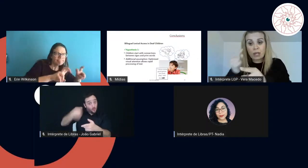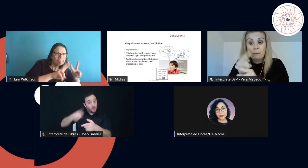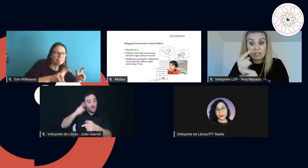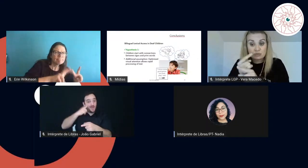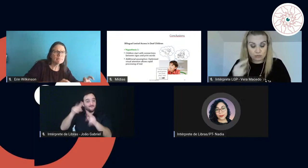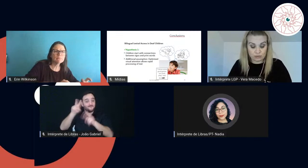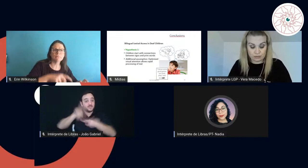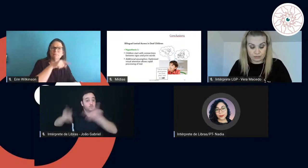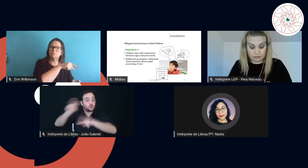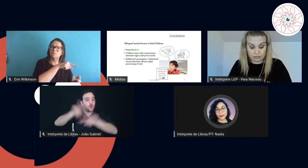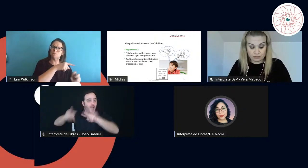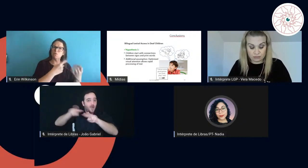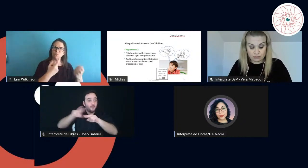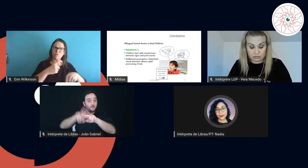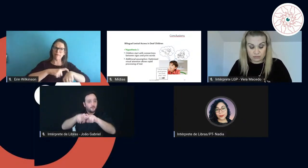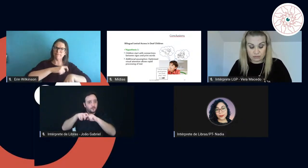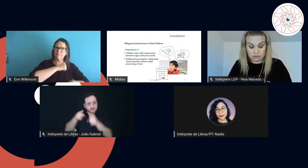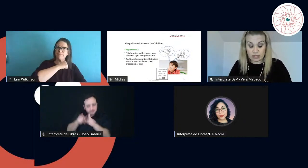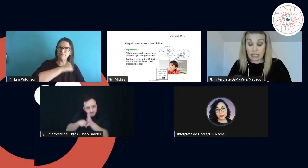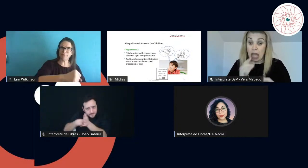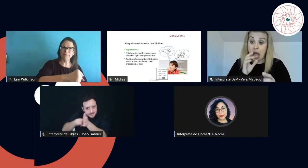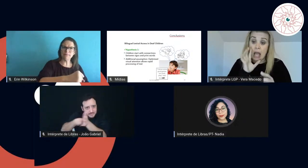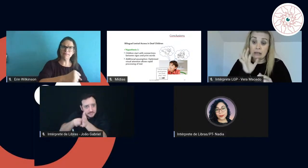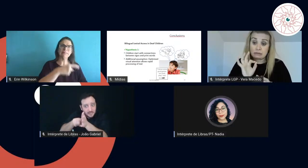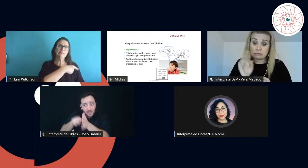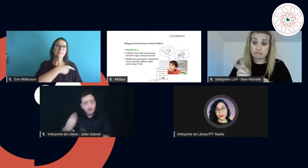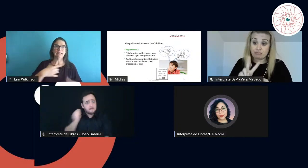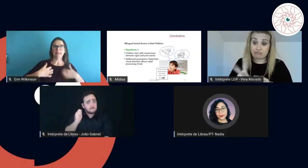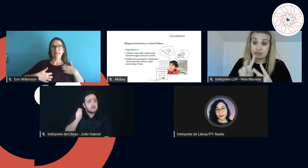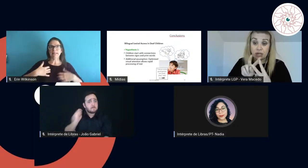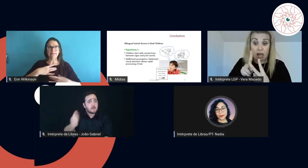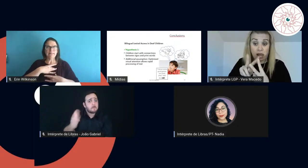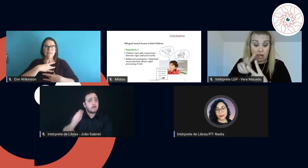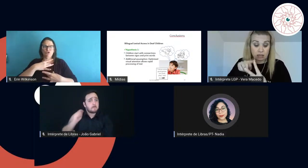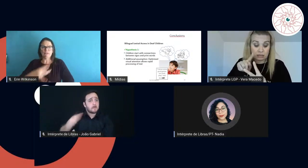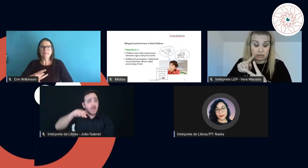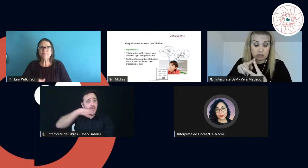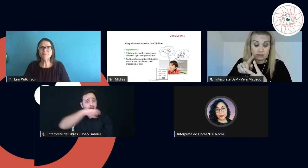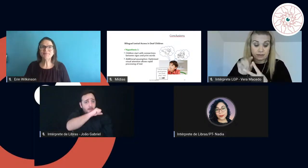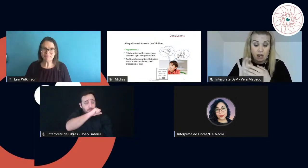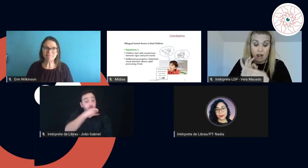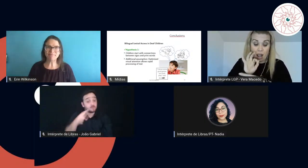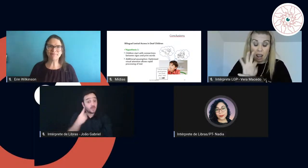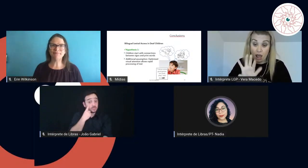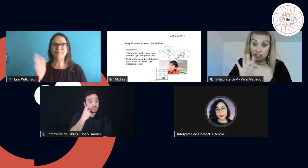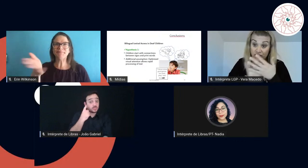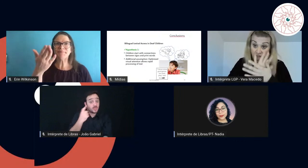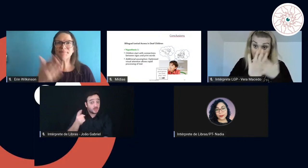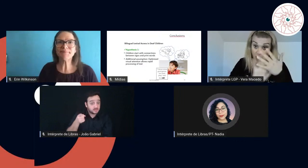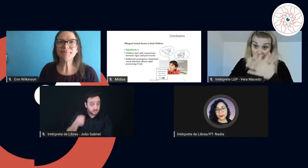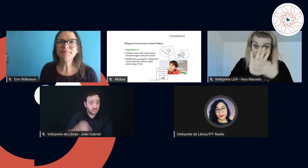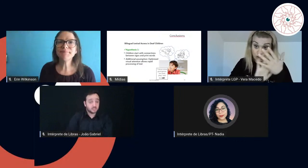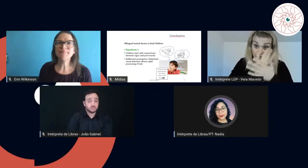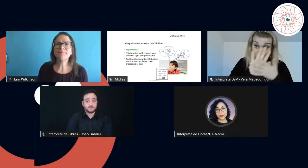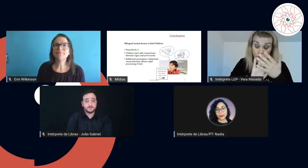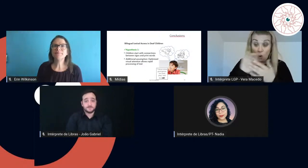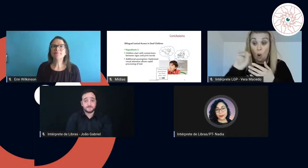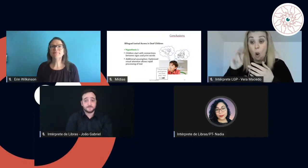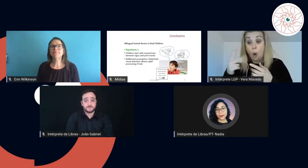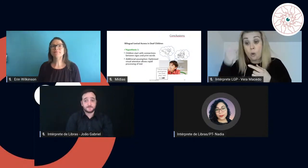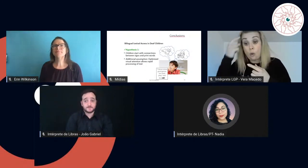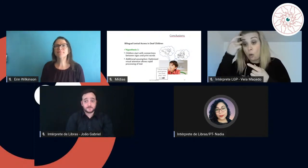primeira, tanto na nas no que diz respeito à sinalização, no que diz respeito à